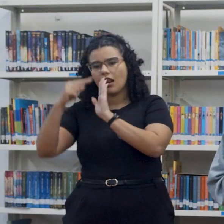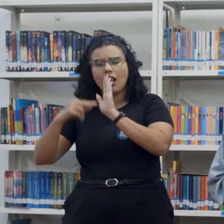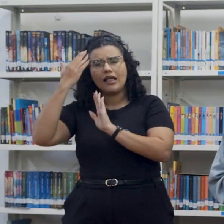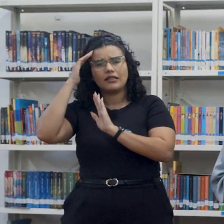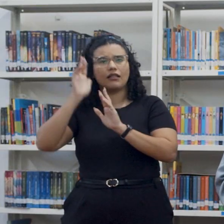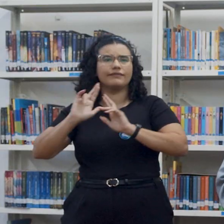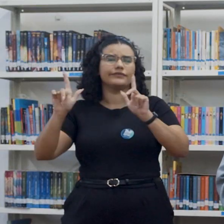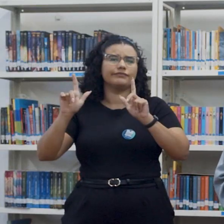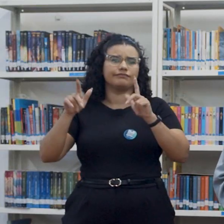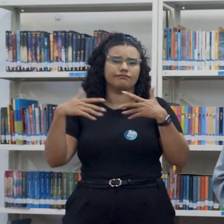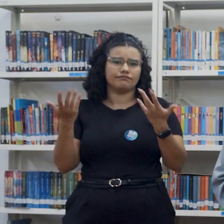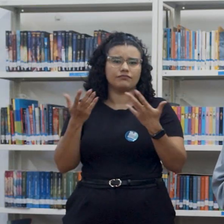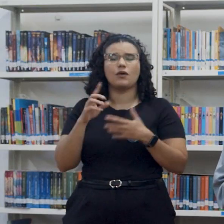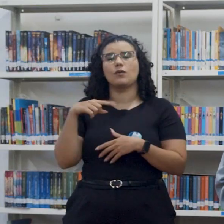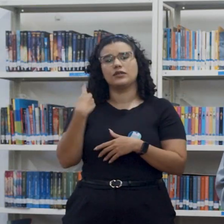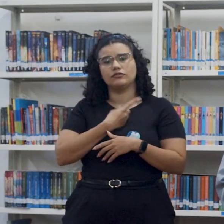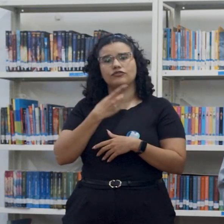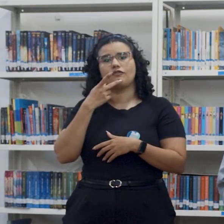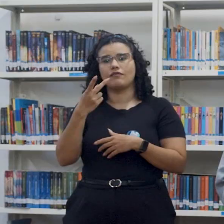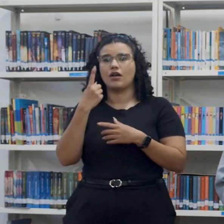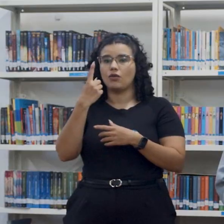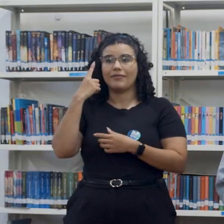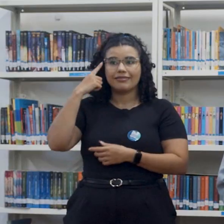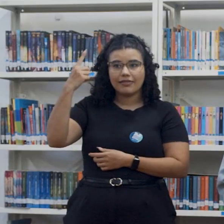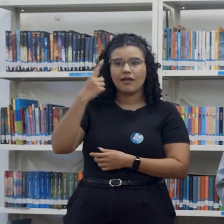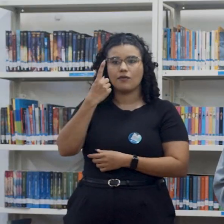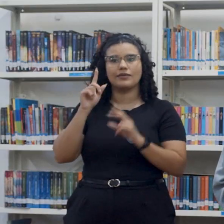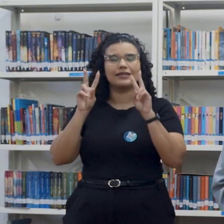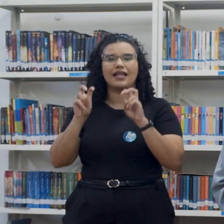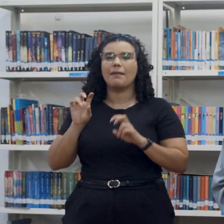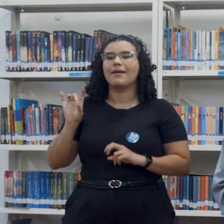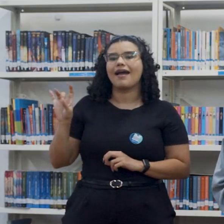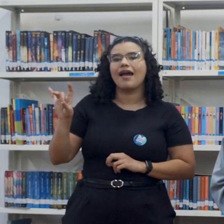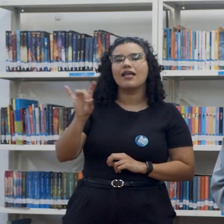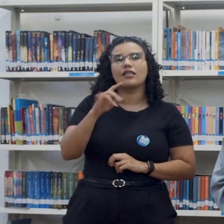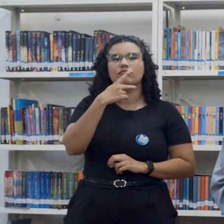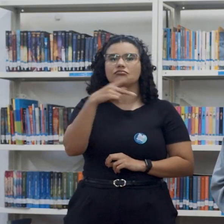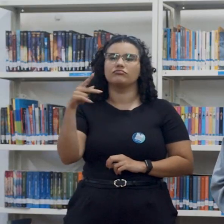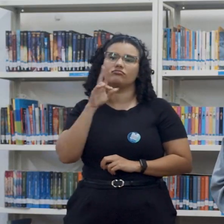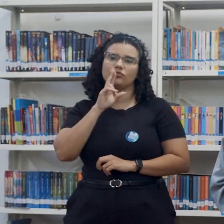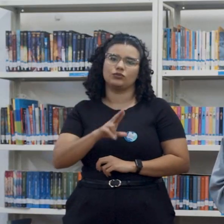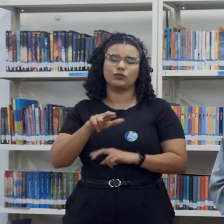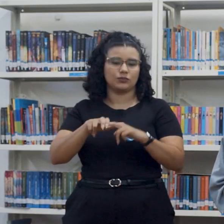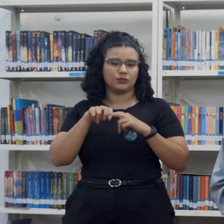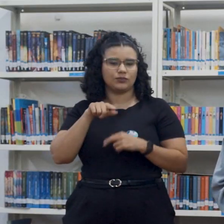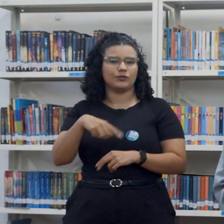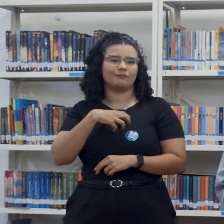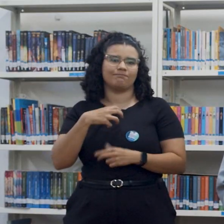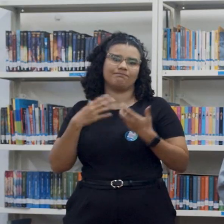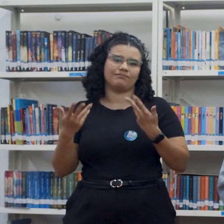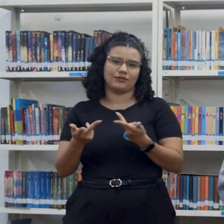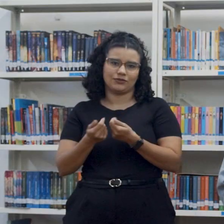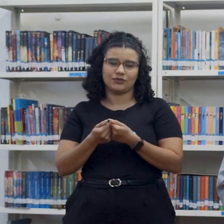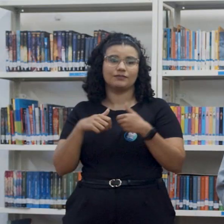quando a gente trata um tema, né, uma ideia, cada um vai ter a sua resposta. E isso que é maravilhoso.